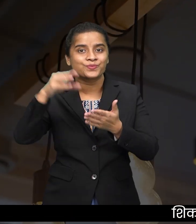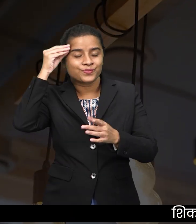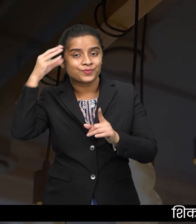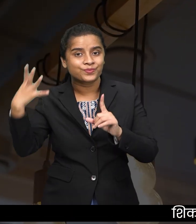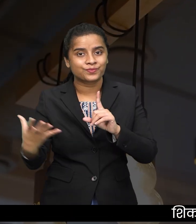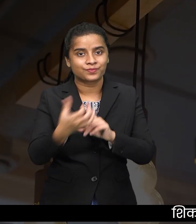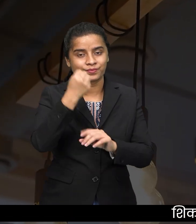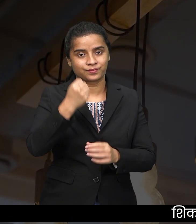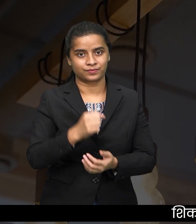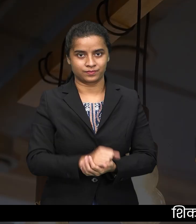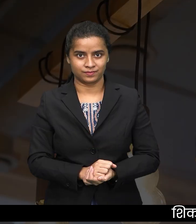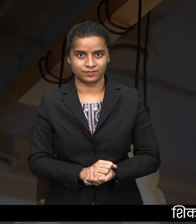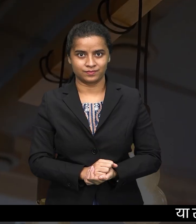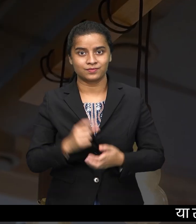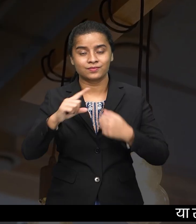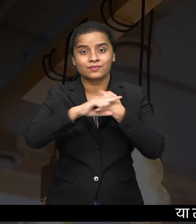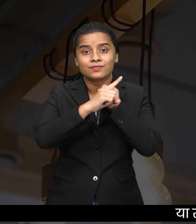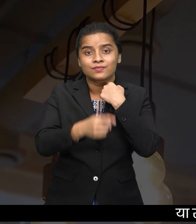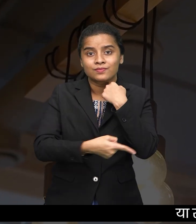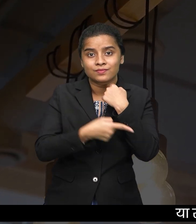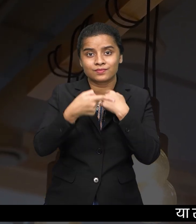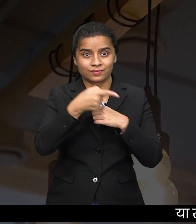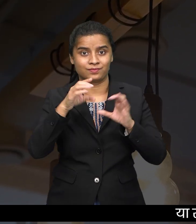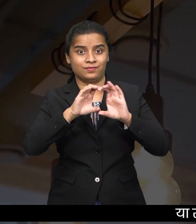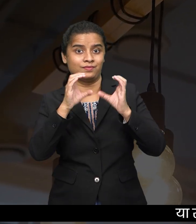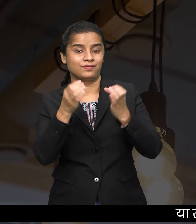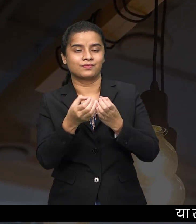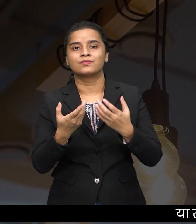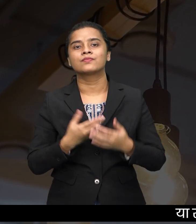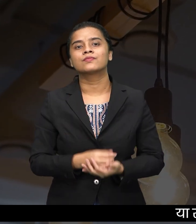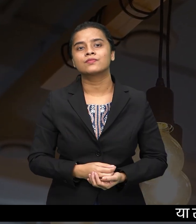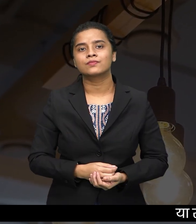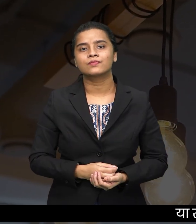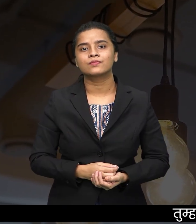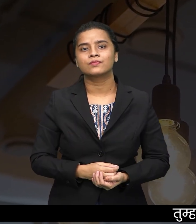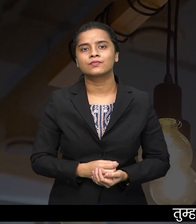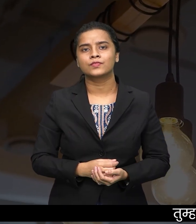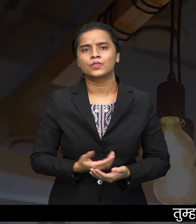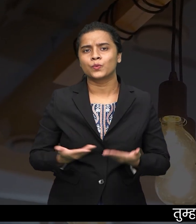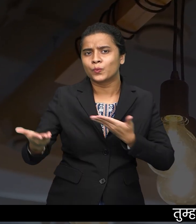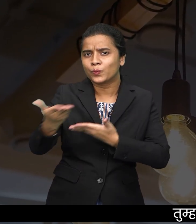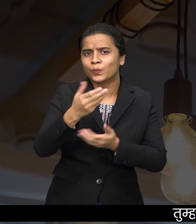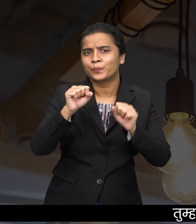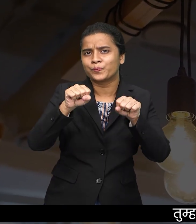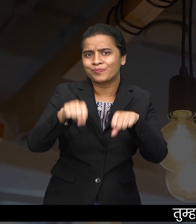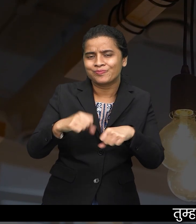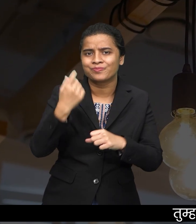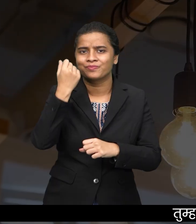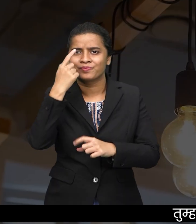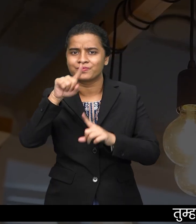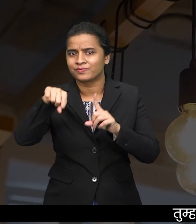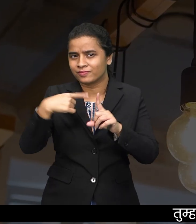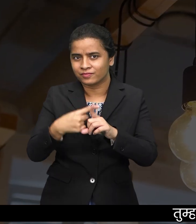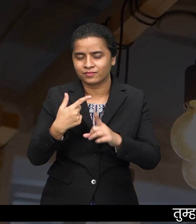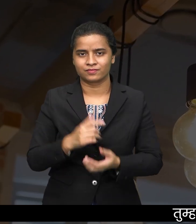शिकण्याचे परिणाम. या सत्राच्या शेवटी तुम्हाला हे समजेल.